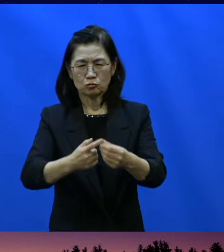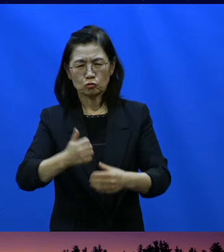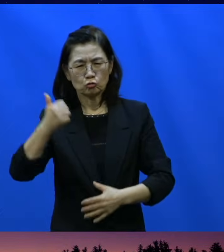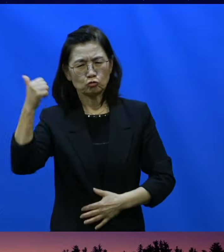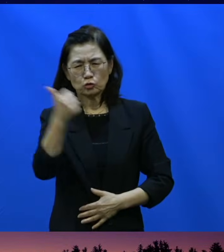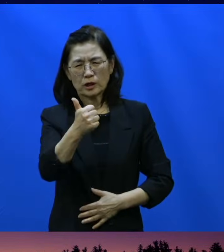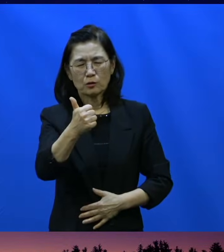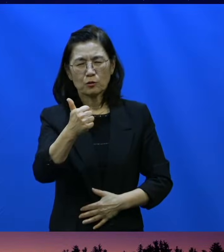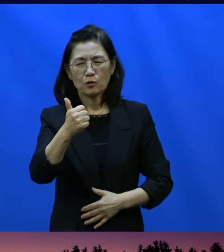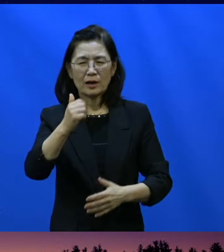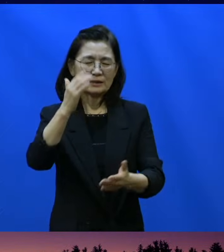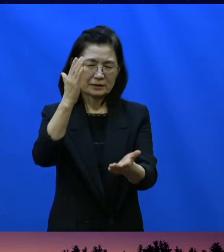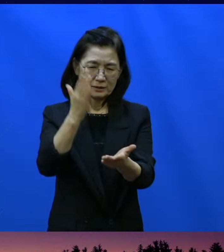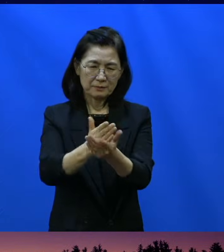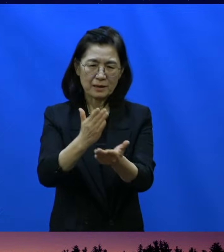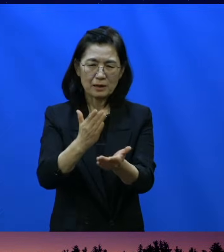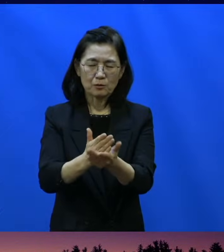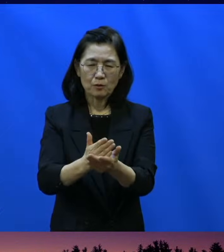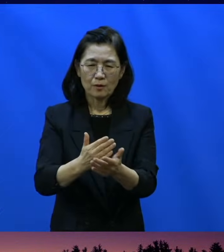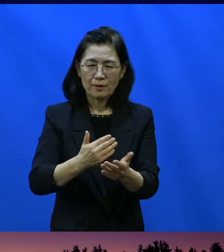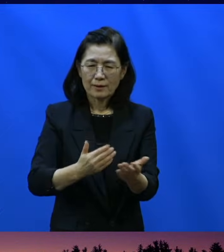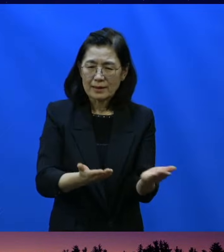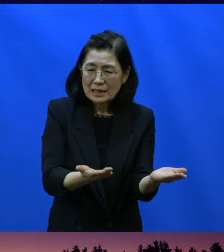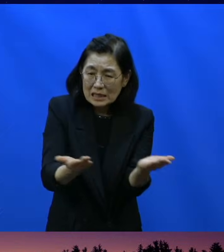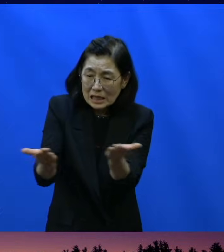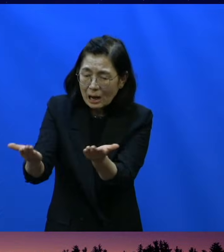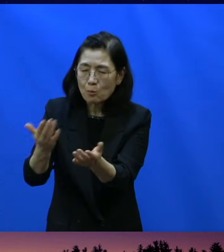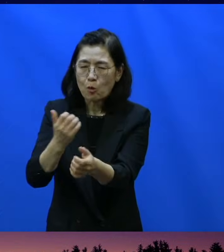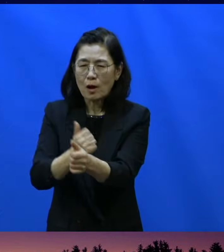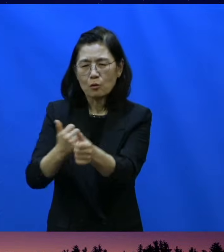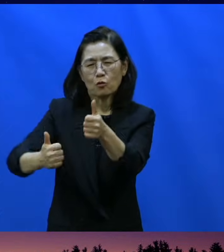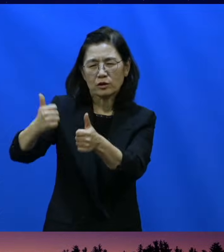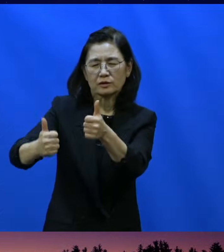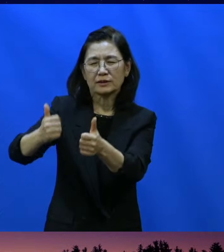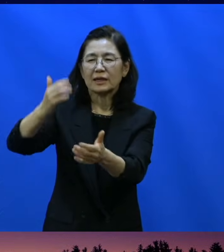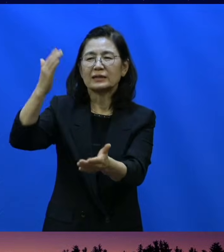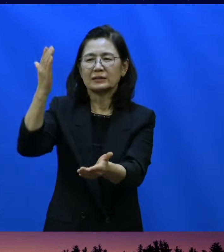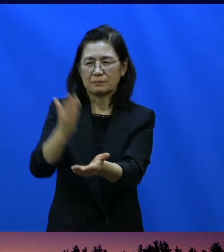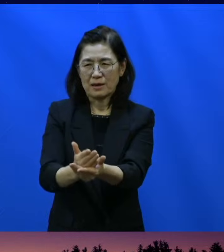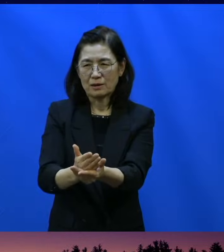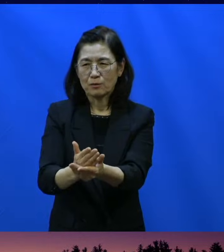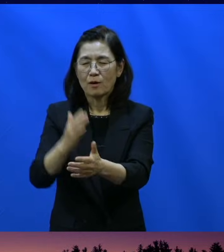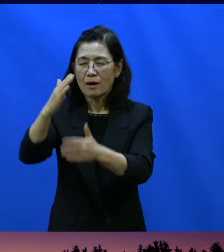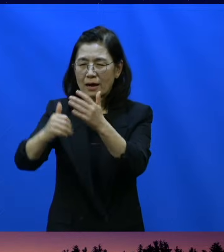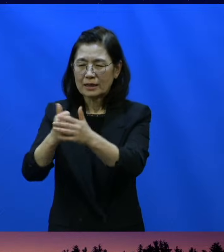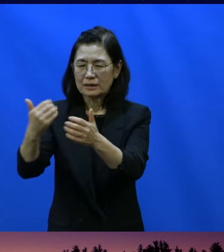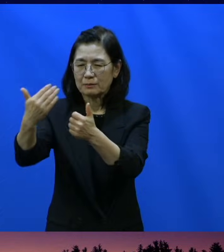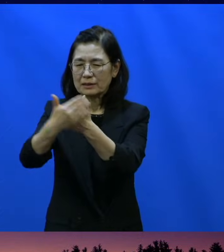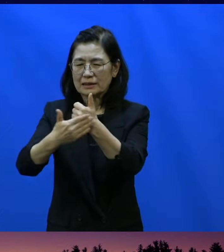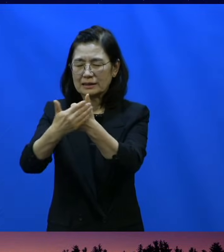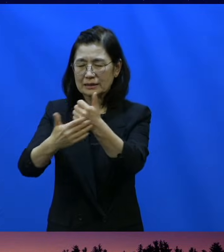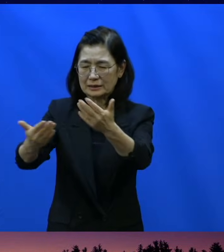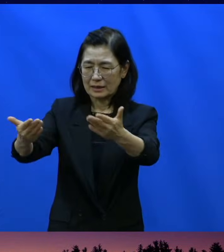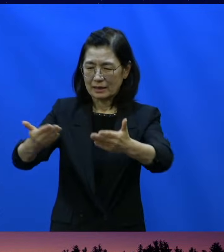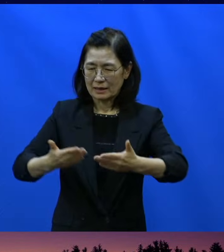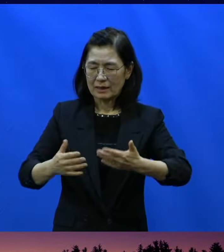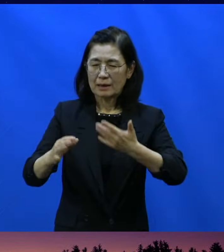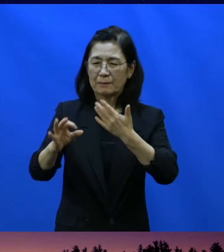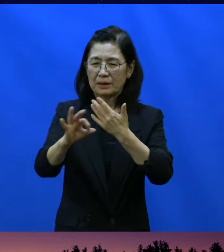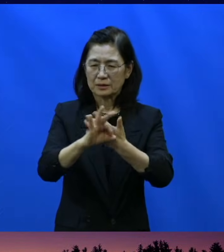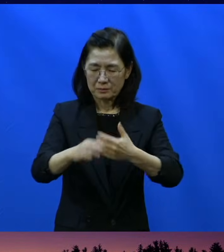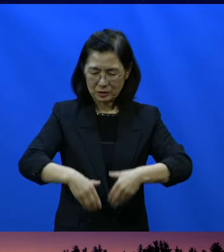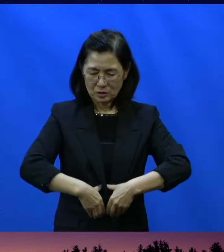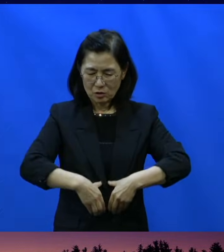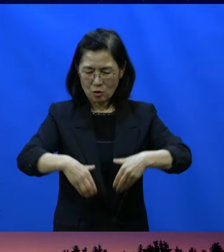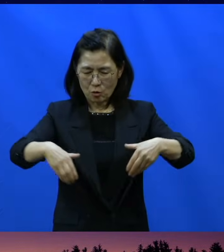사람과 경쟁하지 말고 양보하고. 여러분, 은혜를 받은 사람의 특징은 여유가 있어요. 여유가 있어요. 상대의